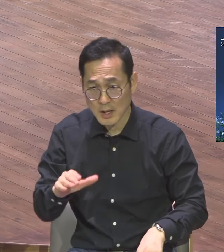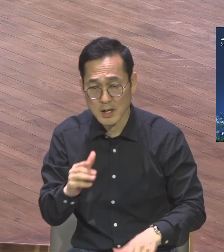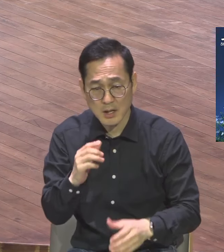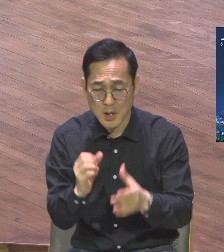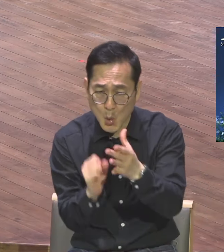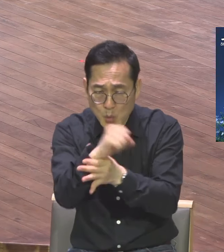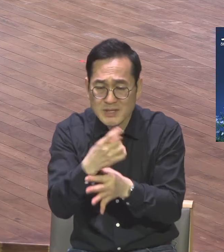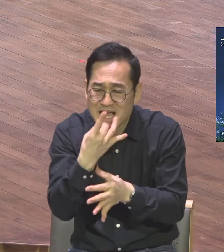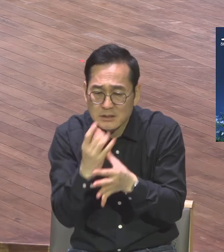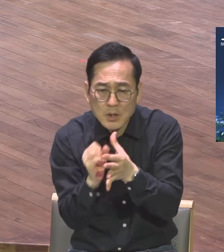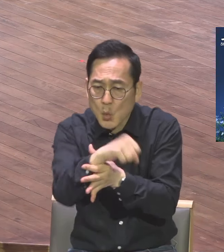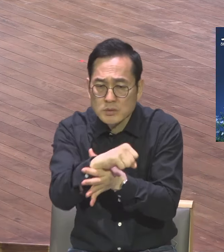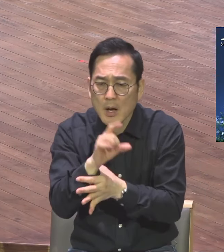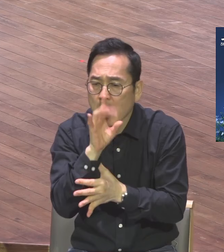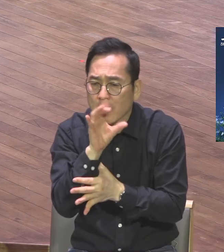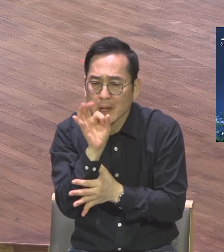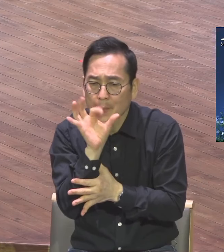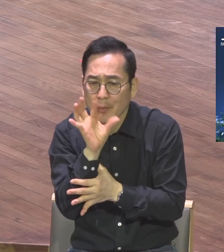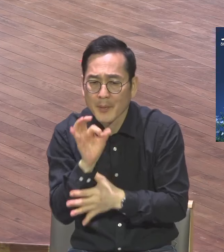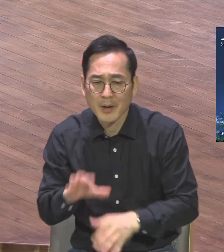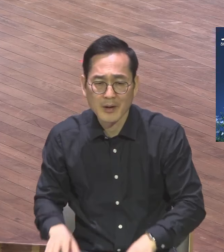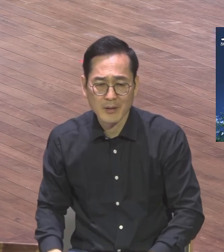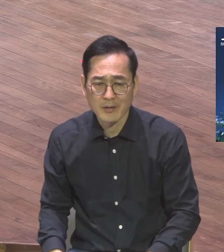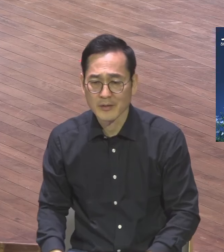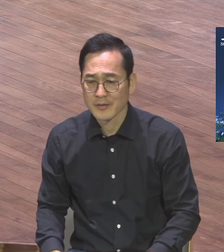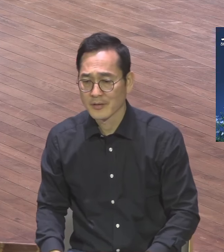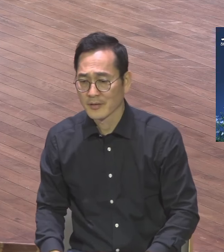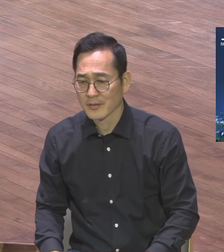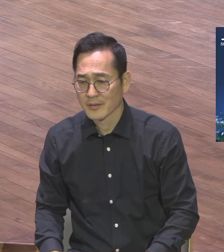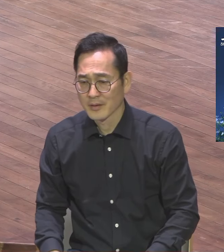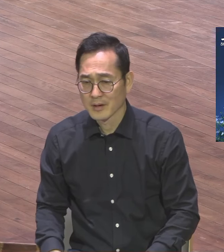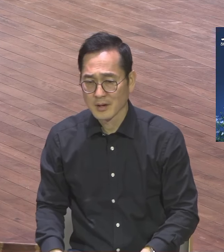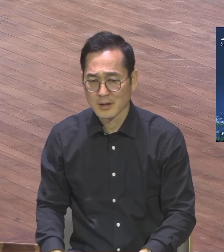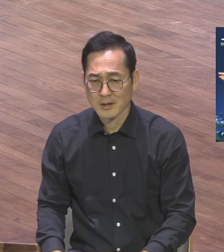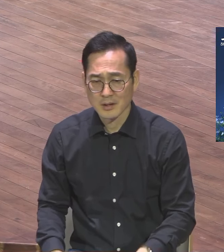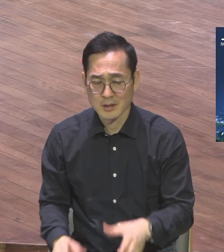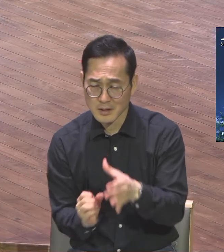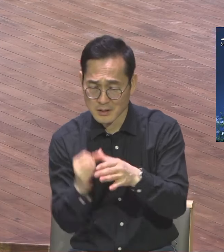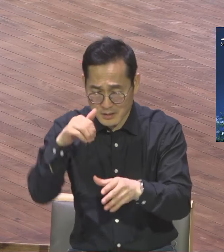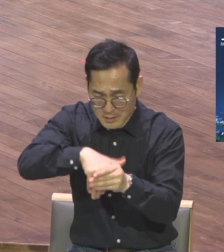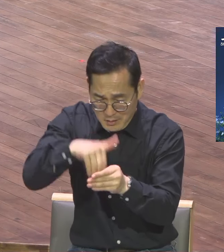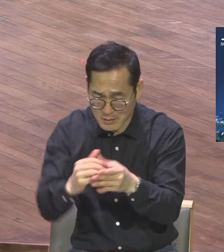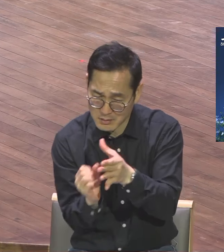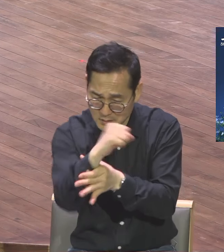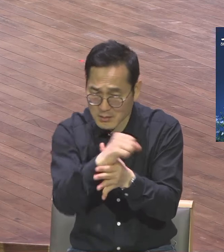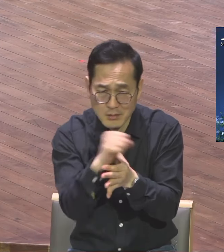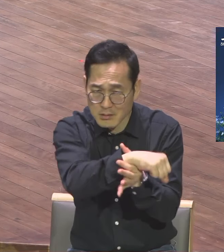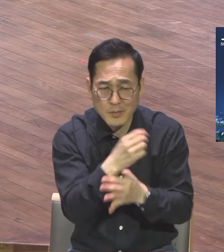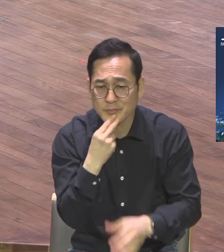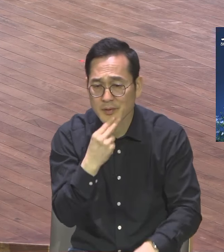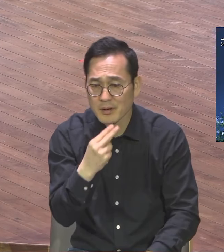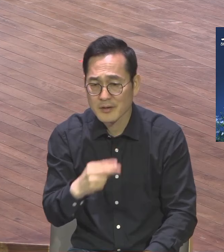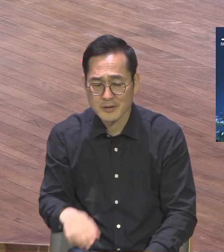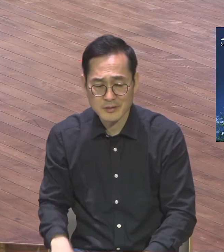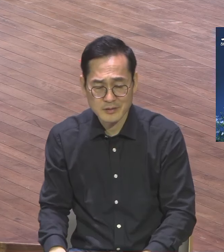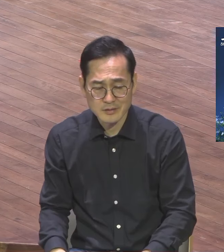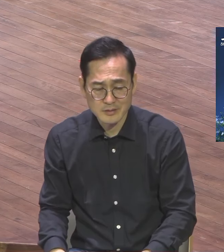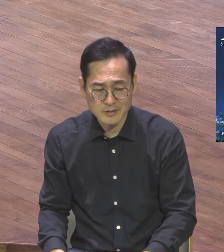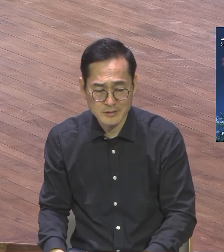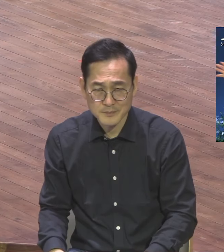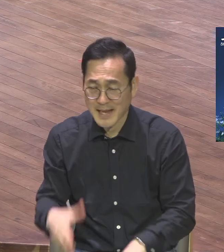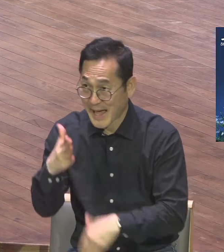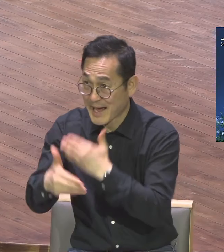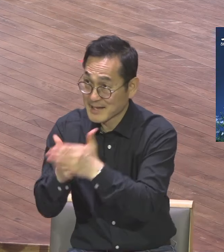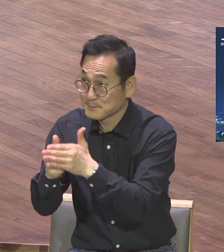땅인데. 여기는 배 터지게 먹어가지고 안 먹으려고 이랬어. 여기는 못 먹어서 굶어 죽어. 이게 하나님 계시고